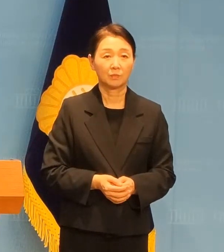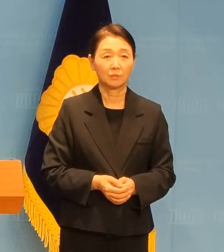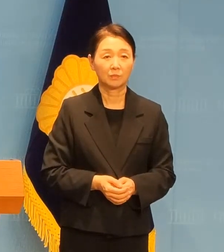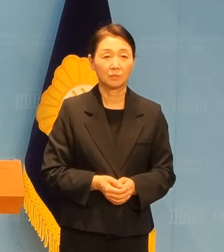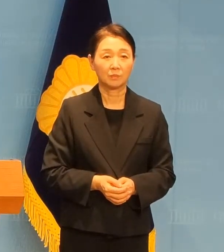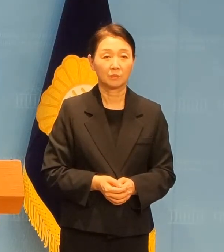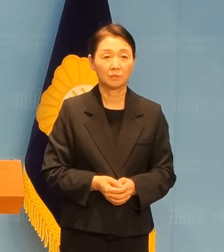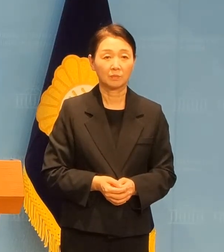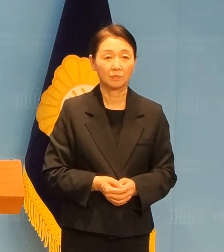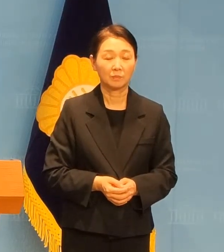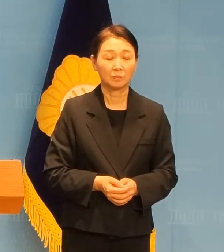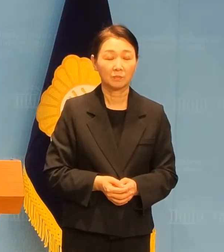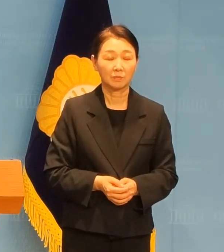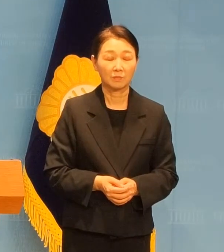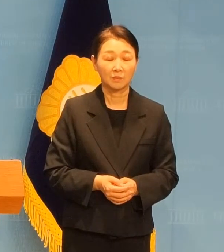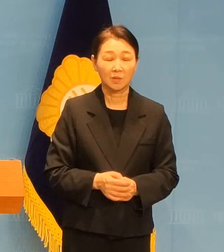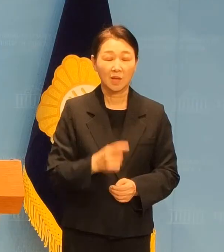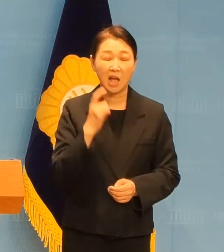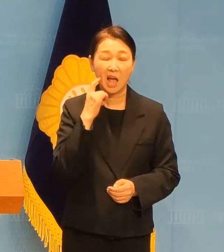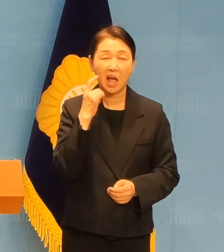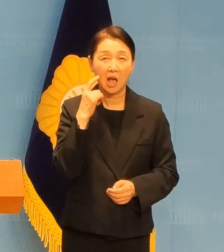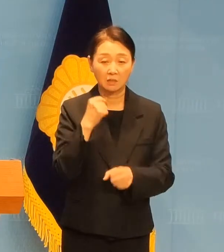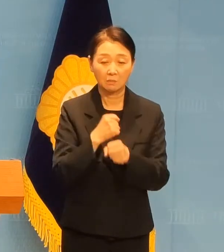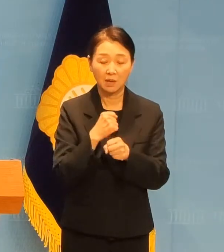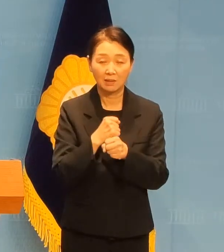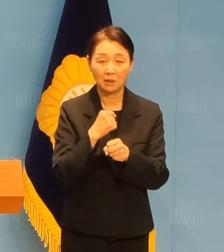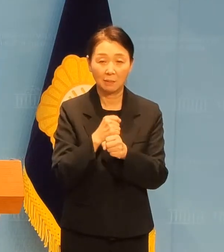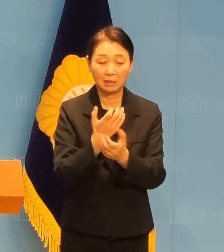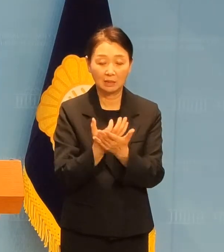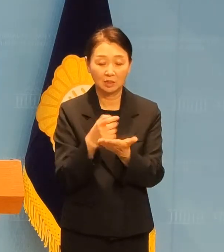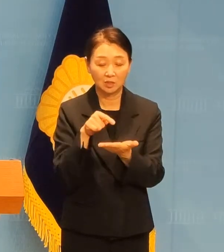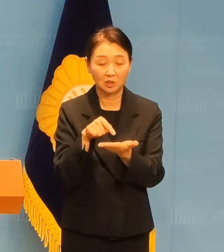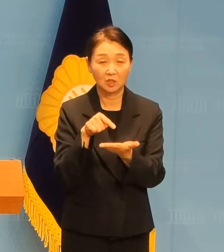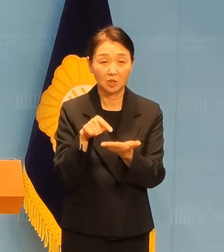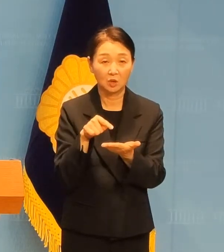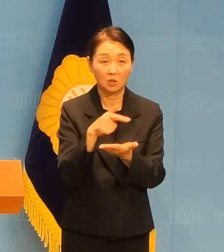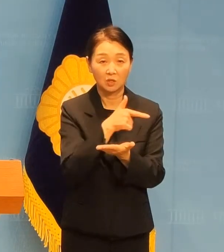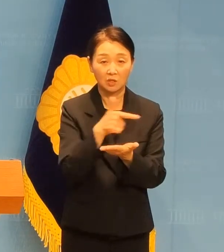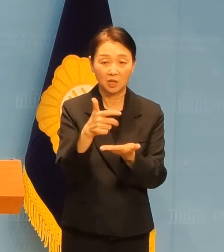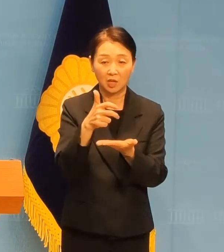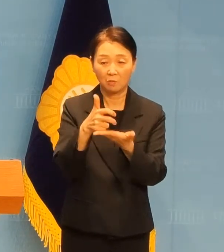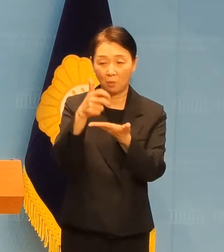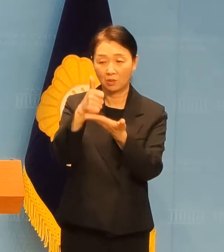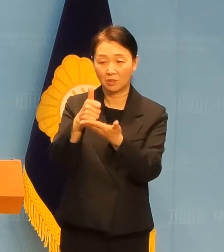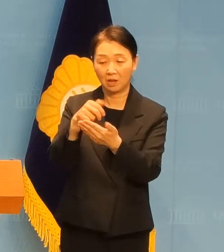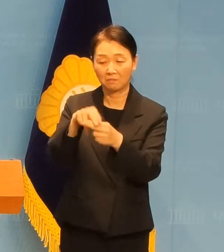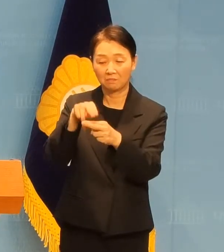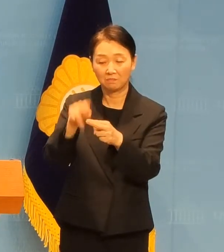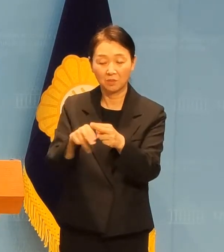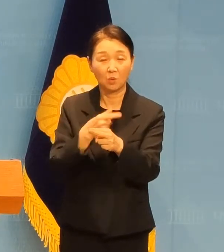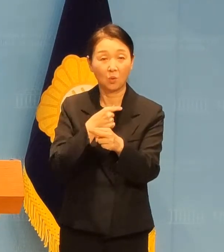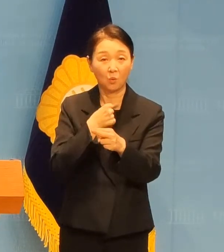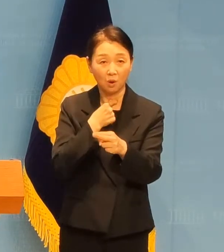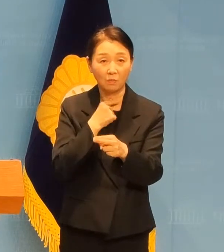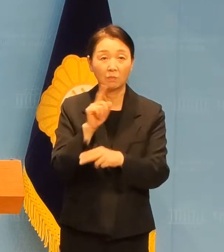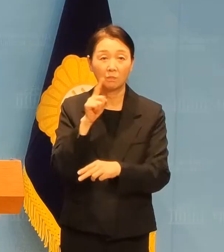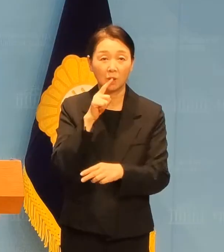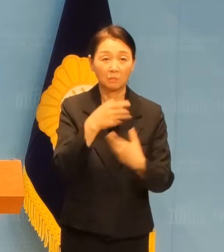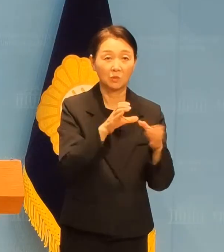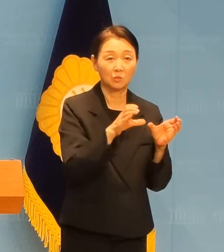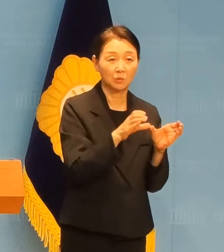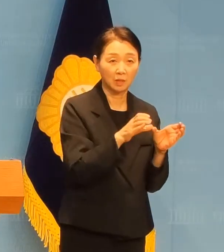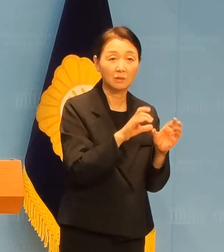AI로 합성해 만든 허위 음성을 근거랍시고 대법원장을 끌어내리려고 한 게 여당의